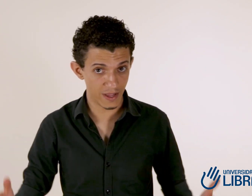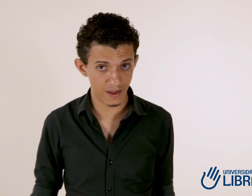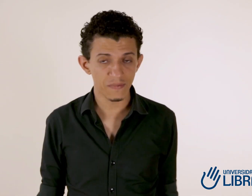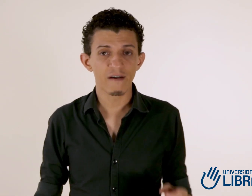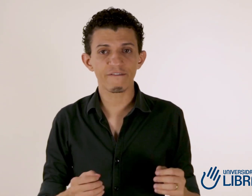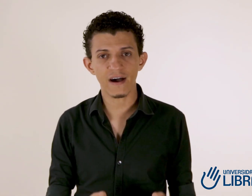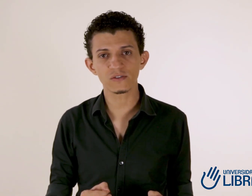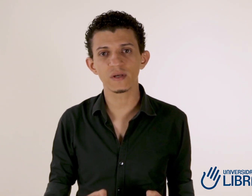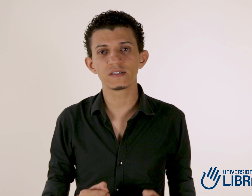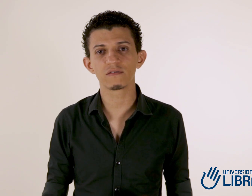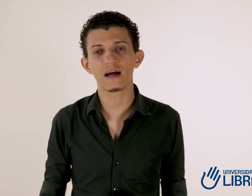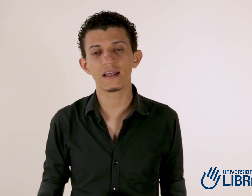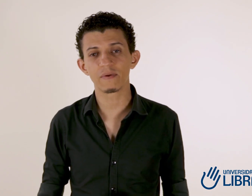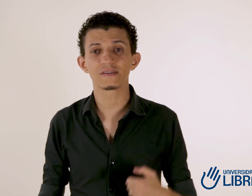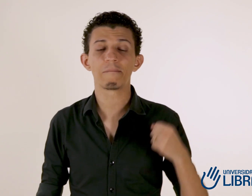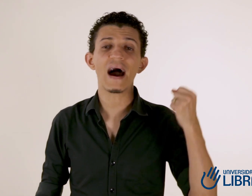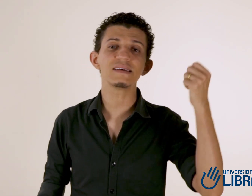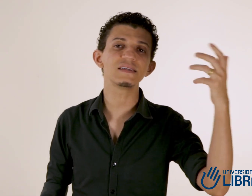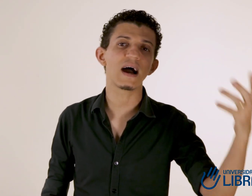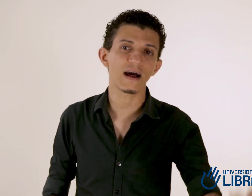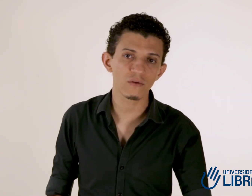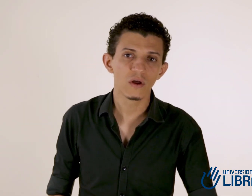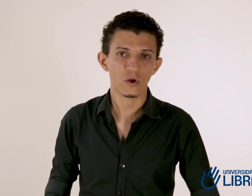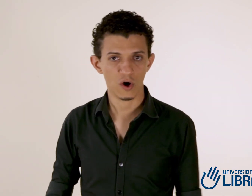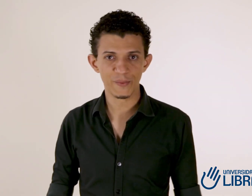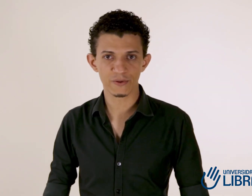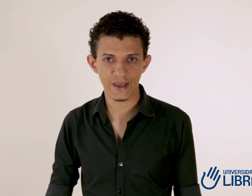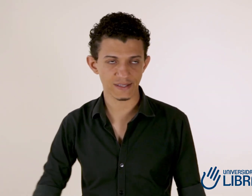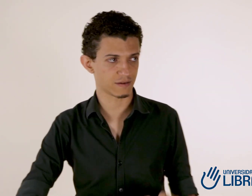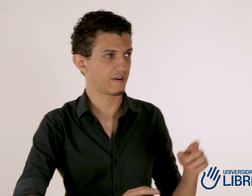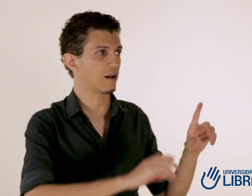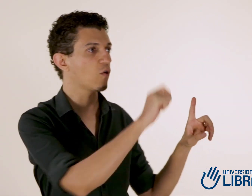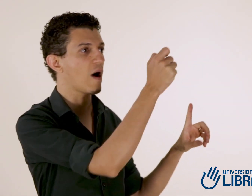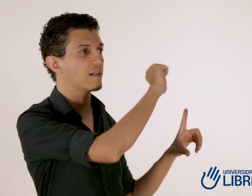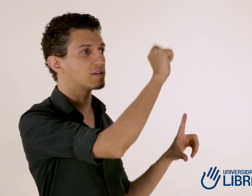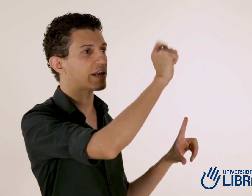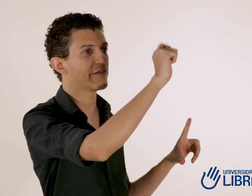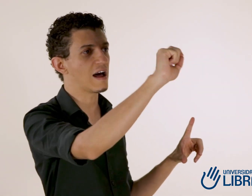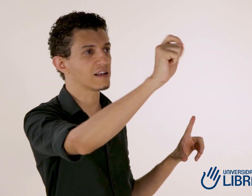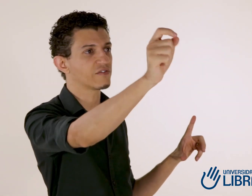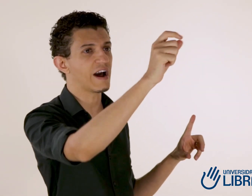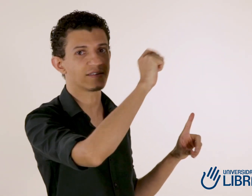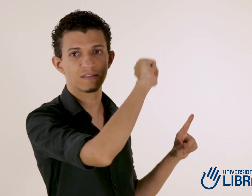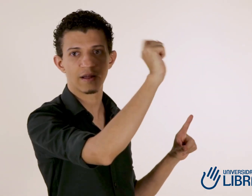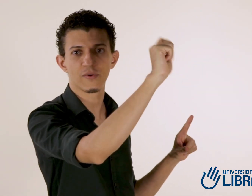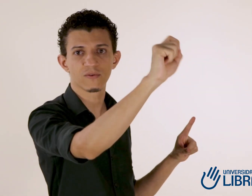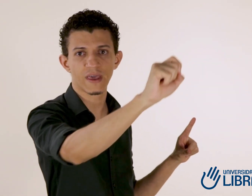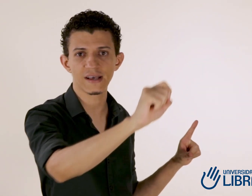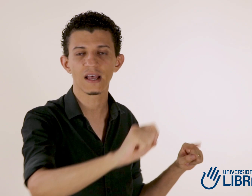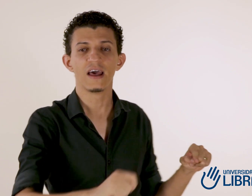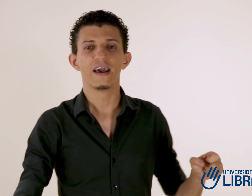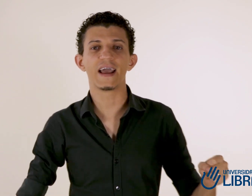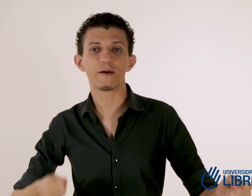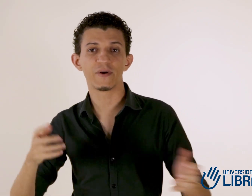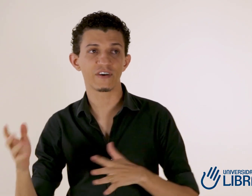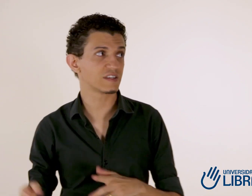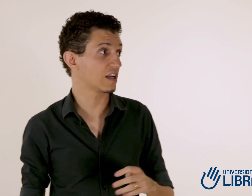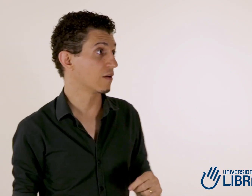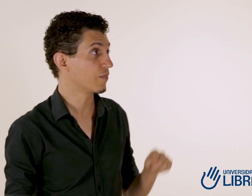maioria, faz o ensino da Libras baseado no português. Então vai lá no quadro, escreve lá as frases lá em português e aí depois vai dizendo,